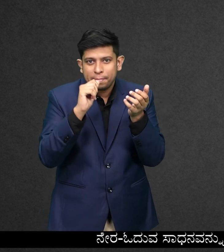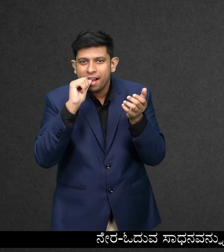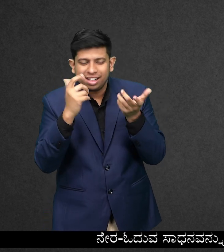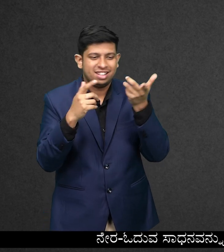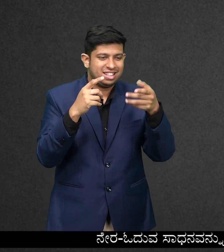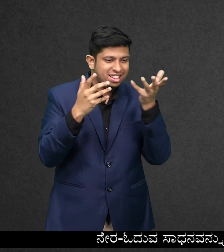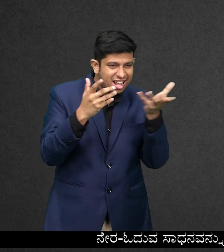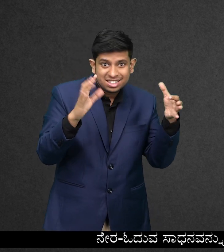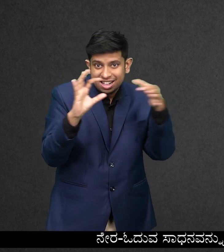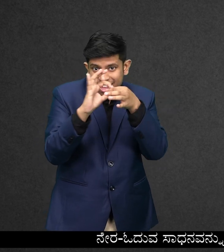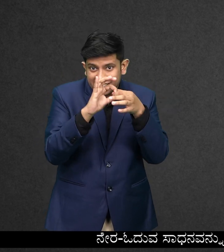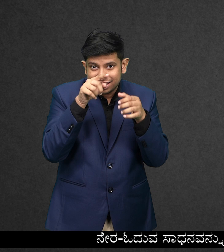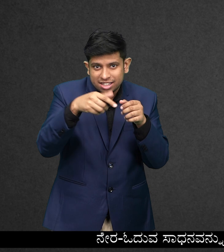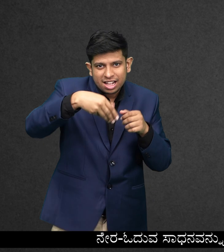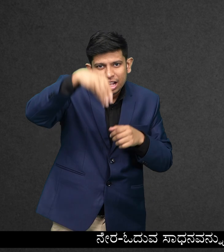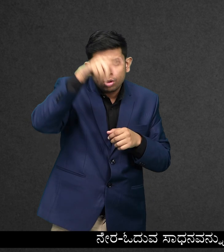ಕರೆಯಲಾಗುತ್ತೆ.